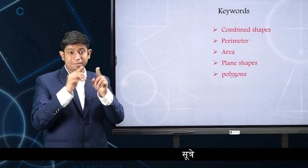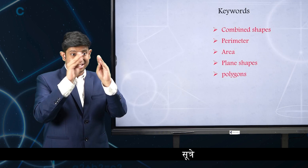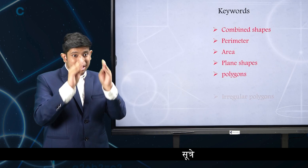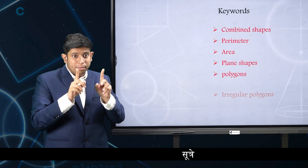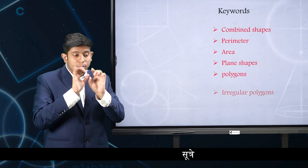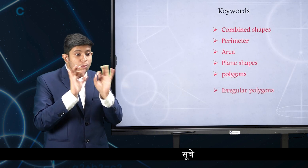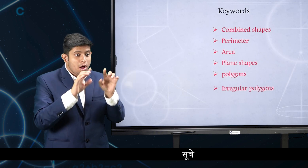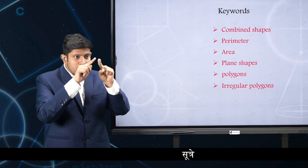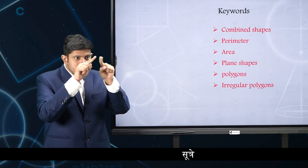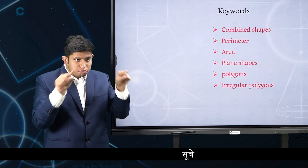सूत्रे,